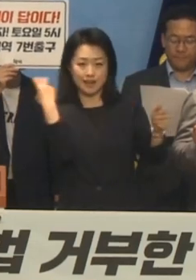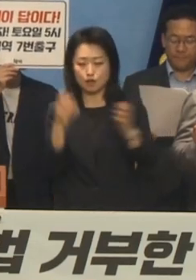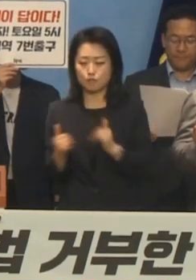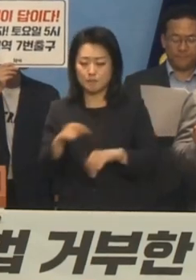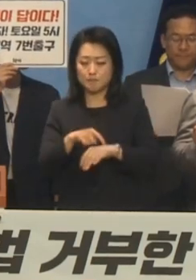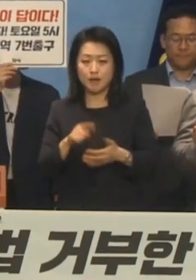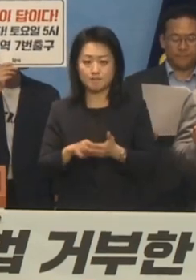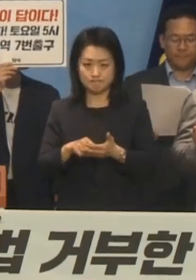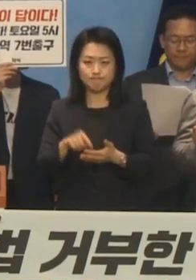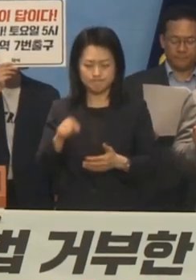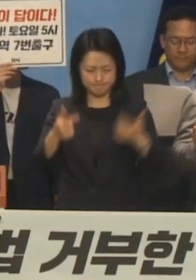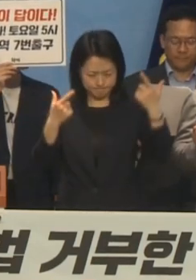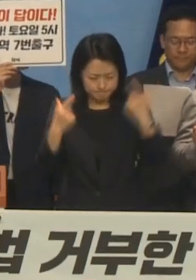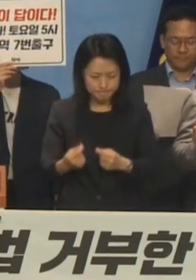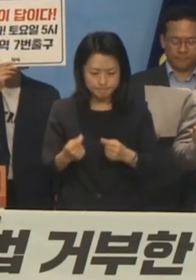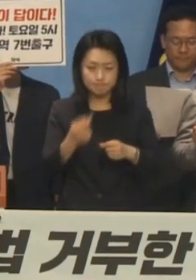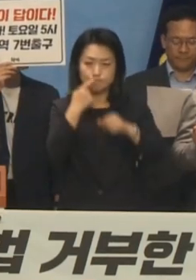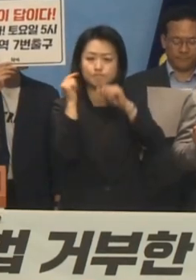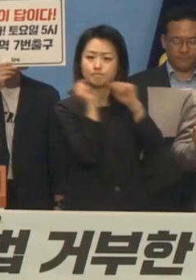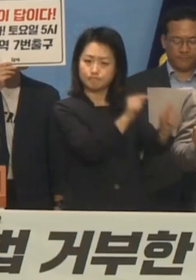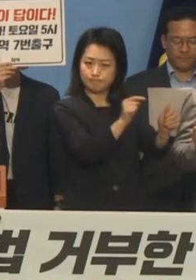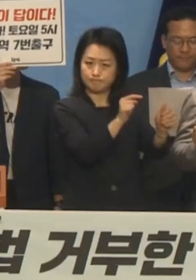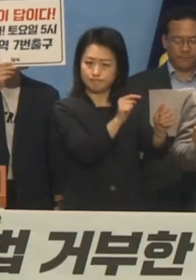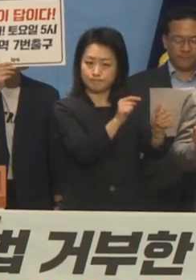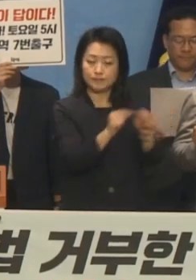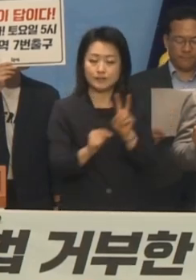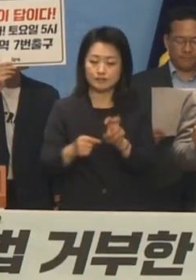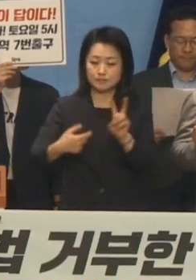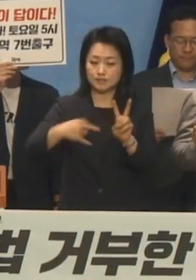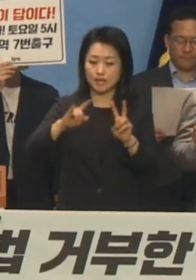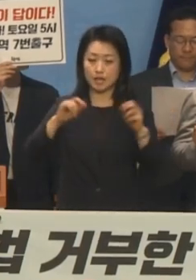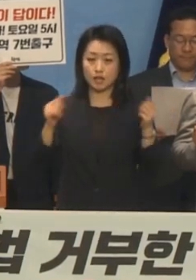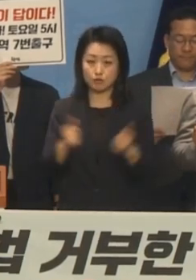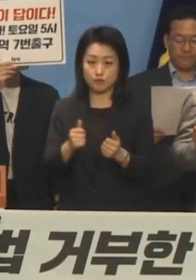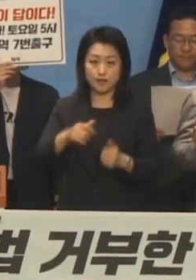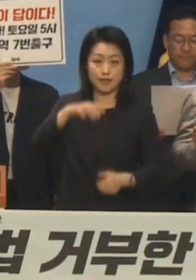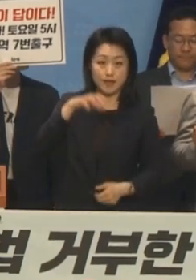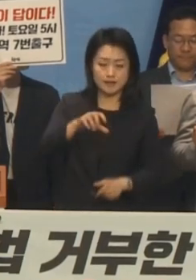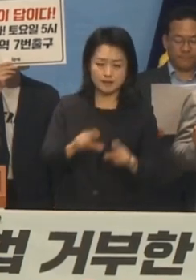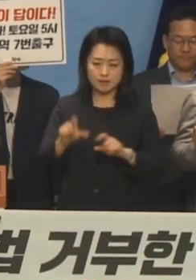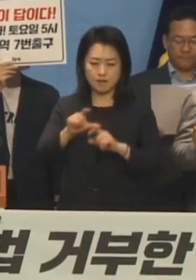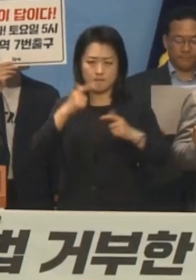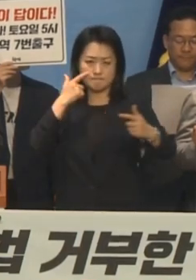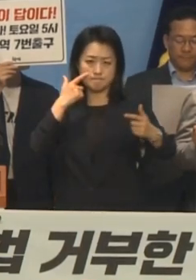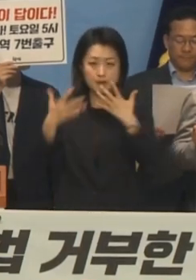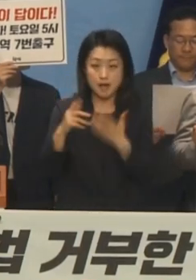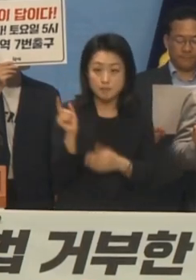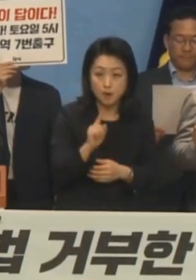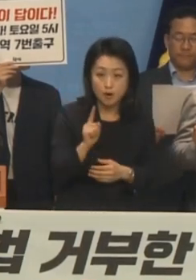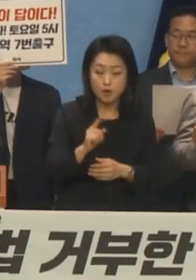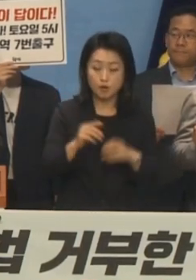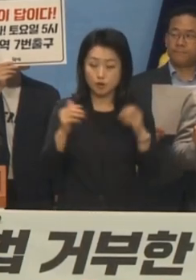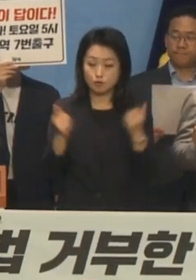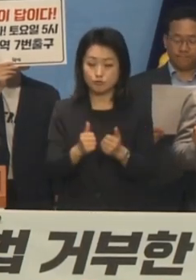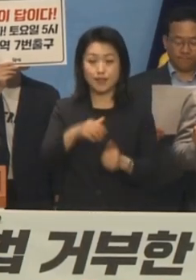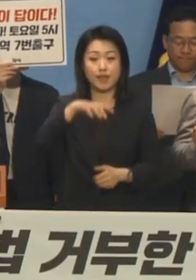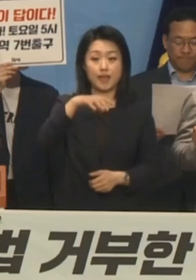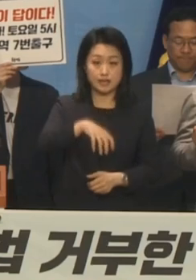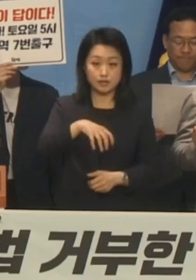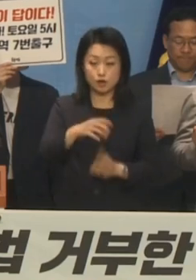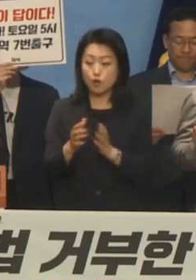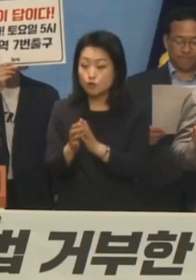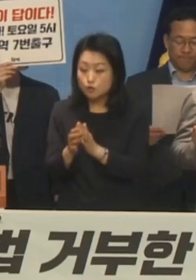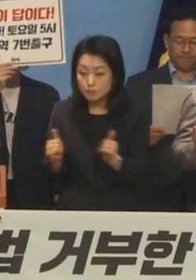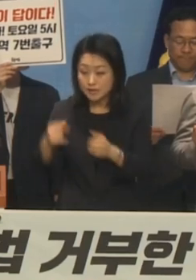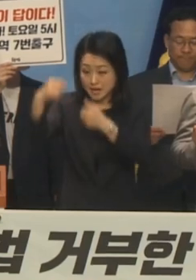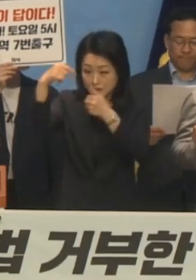요구이며 유일한 명령이다. 22대 국회의 과제 역시 더욱 분명해졌다. 국회는 주권자 국민의